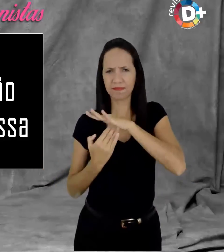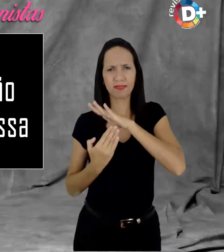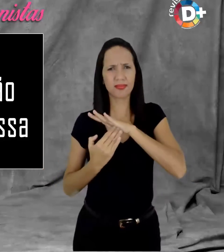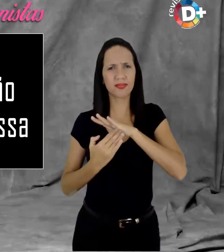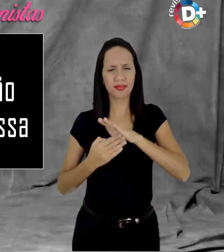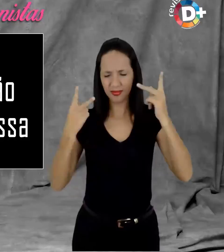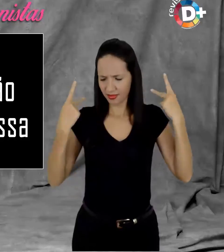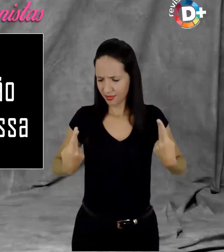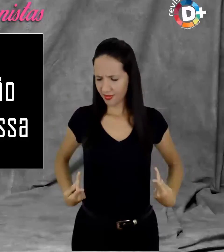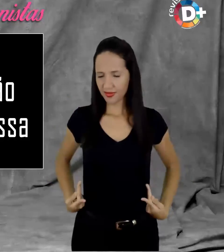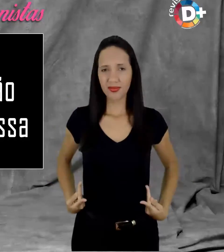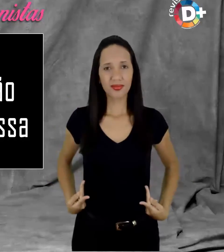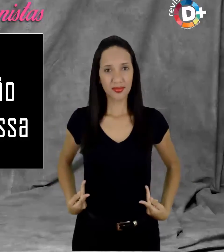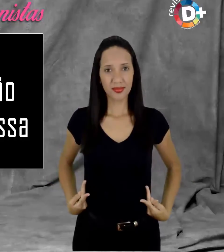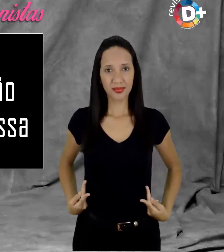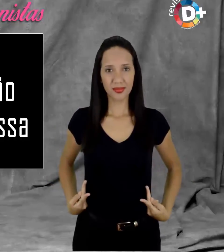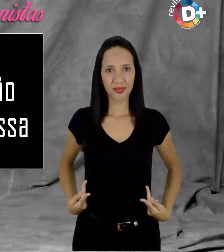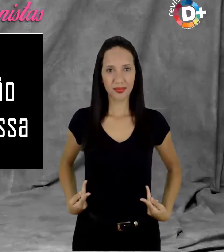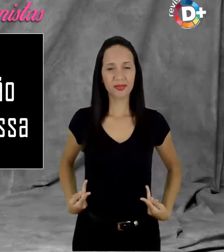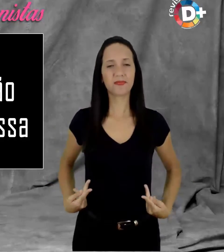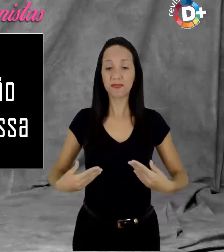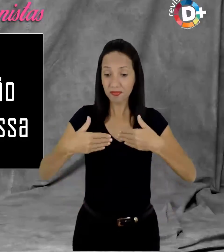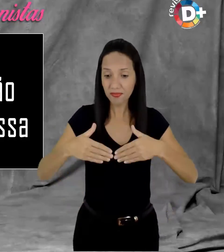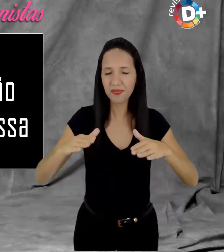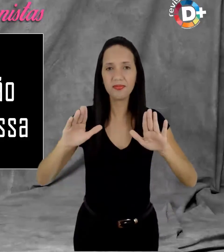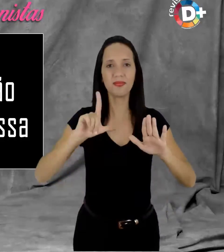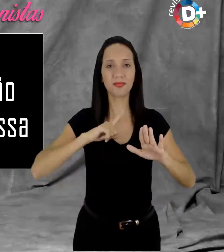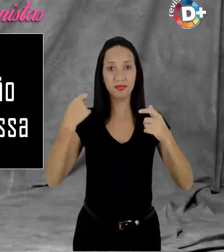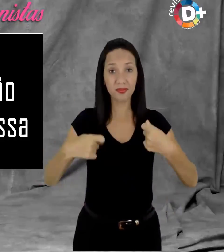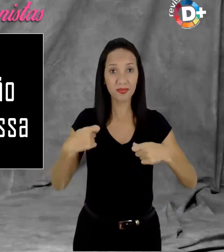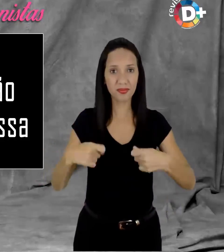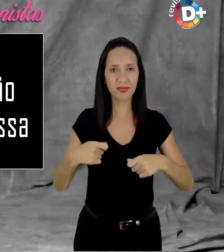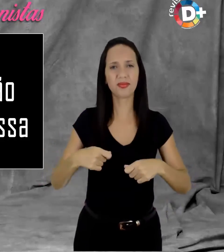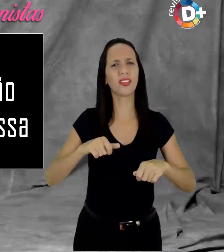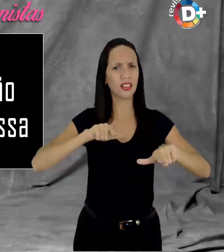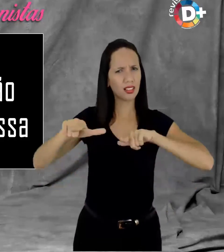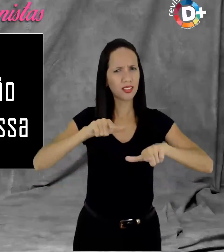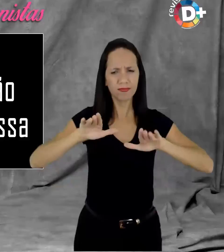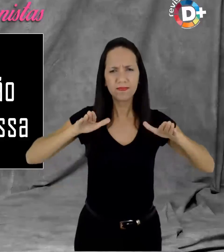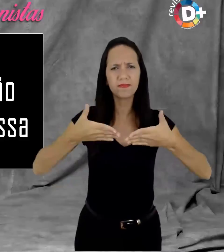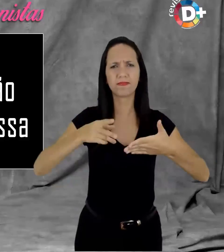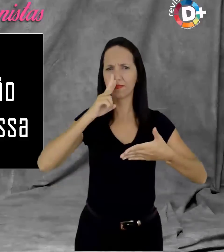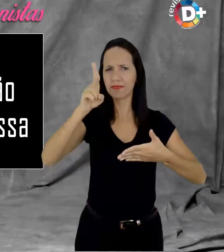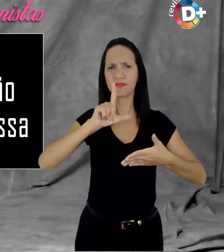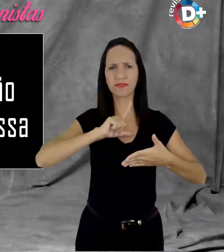e limitações do próprio corpo. A partir daí, é necessário trabalhar fortemente